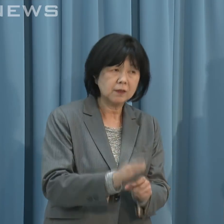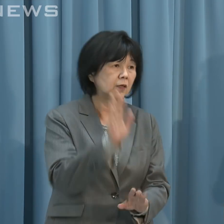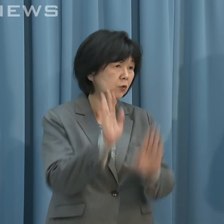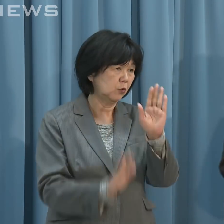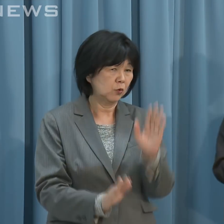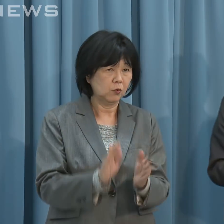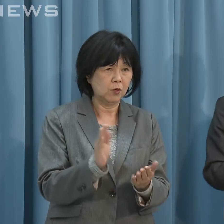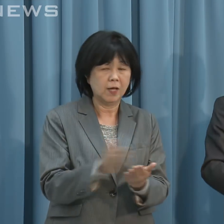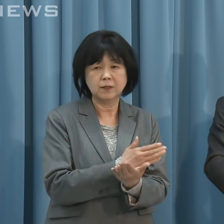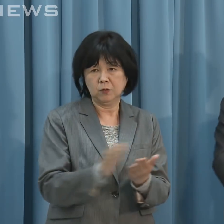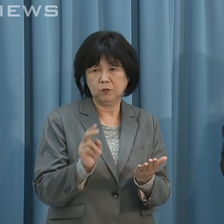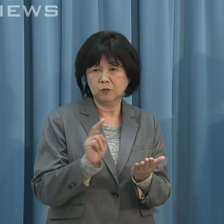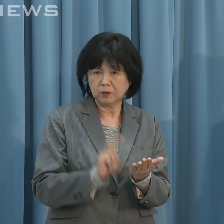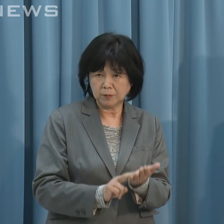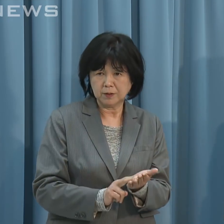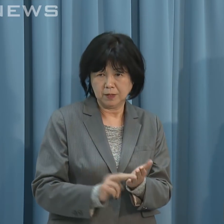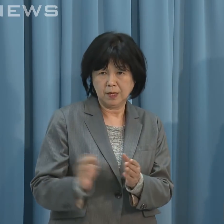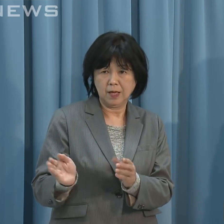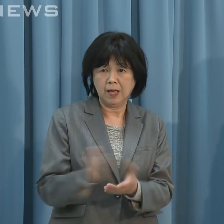判断をしていただきたい。